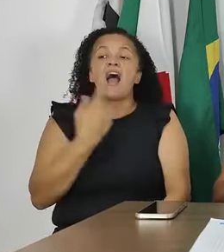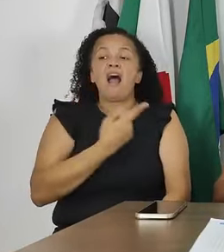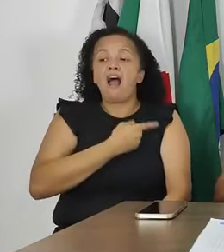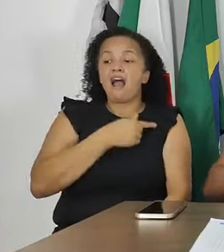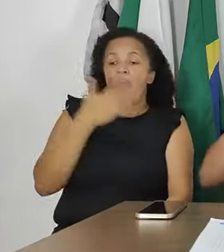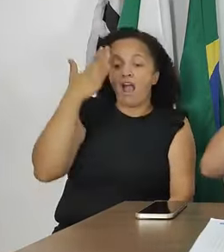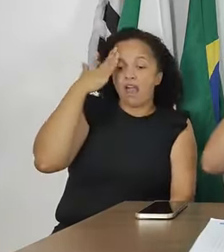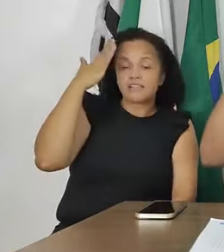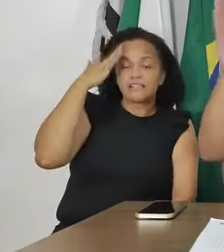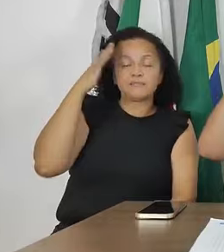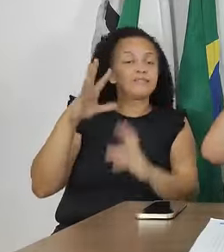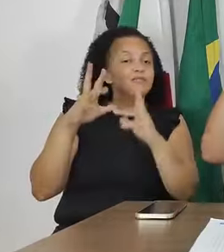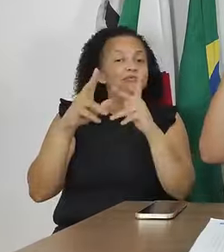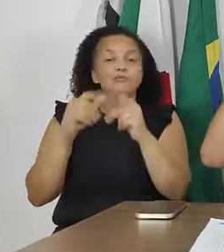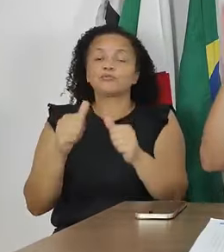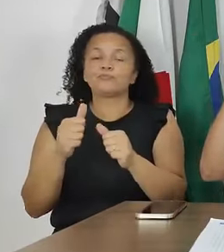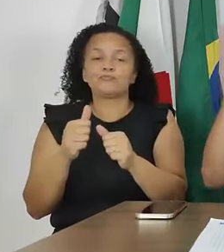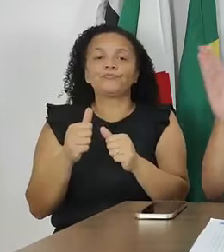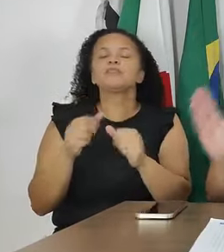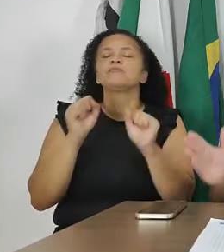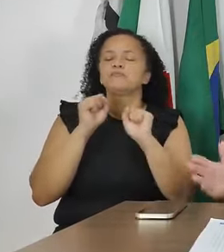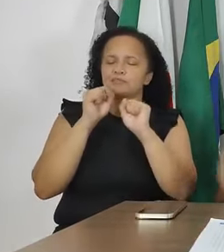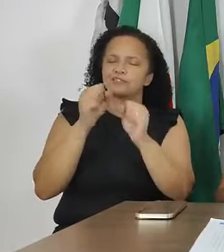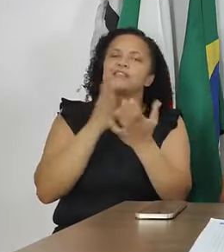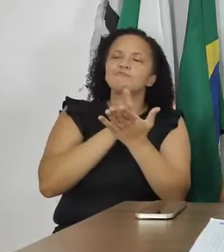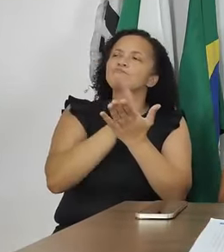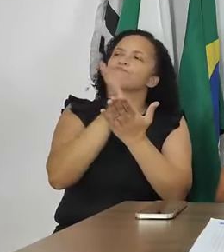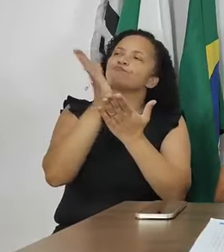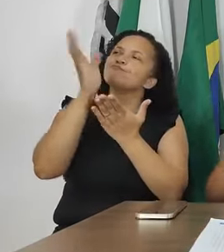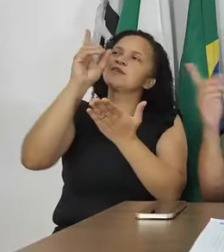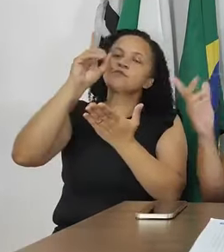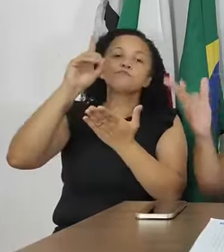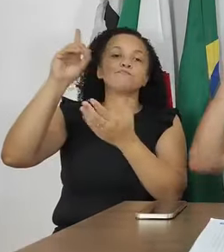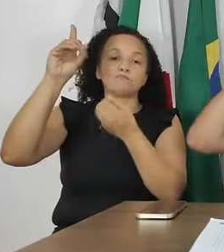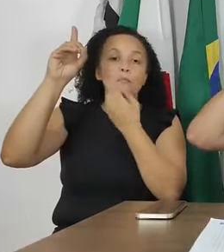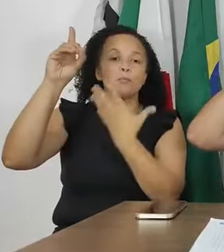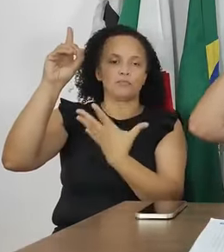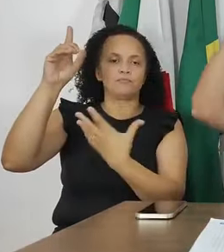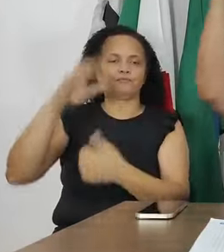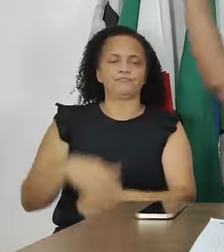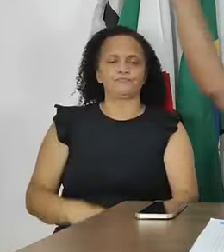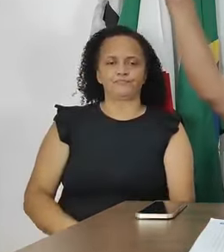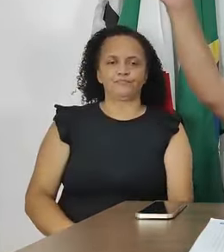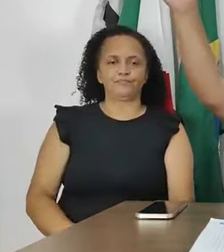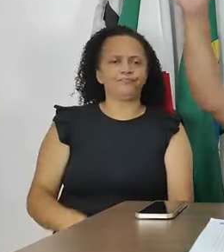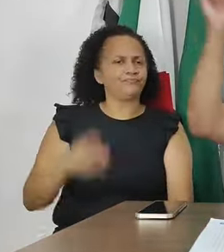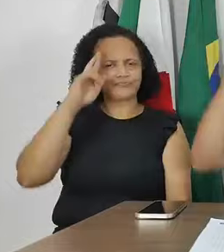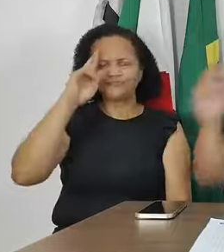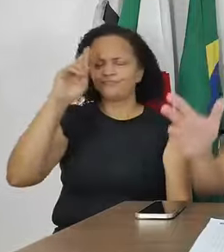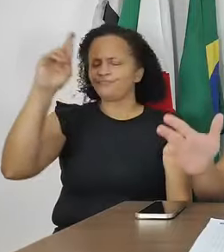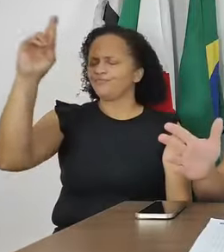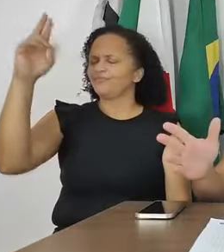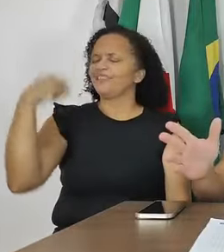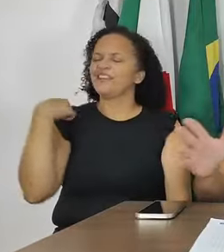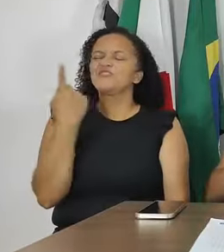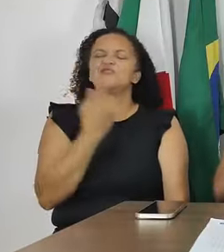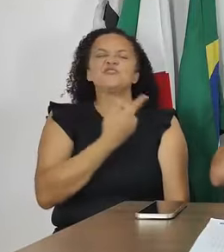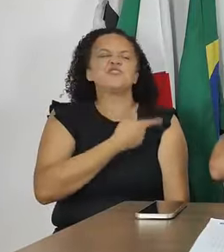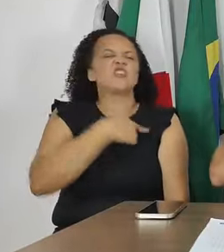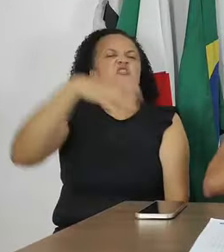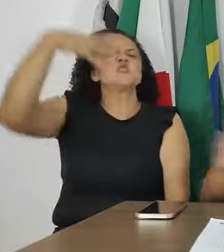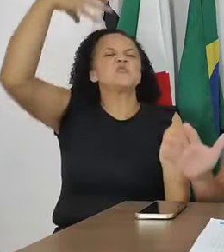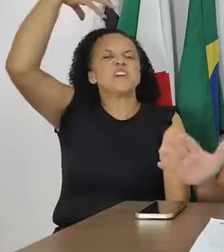dessa sabedoria e discernimento e tomar as decisões corretas. O Senhor é o nosso grande Rei, portanto, Ele